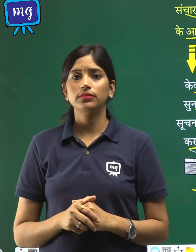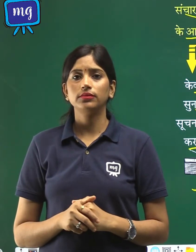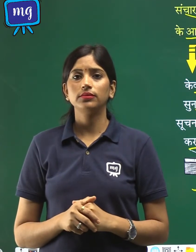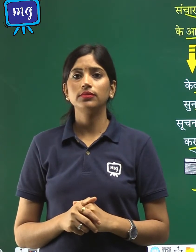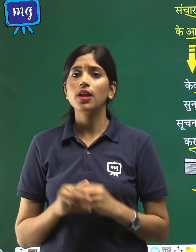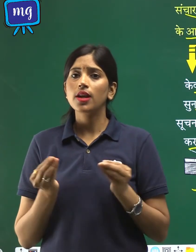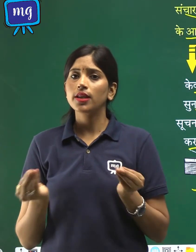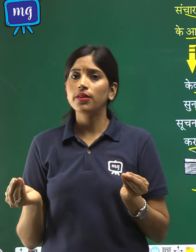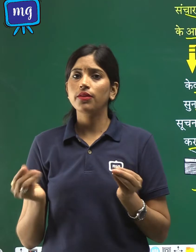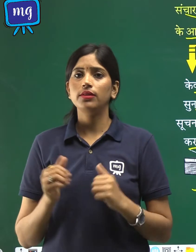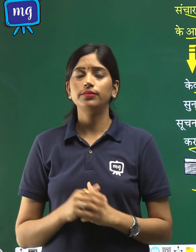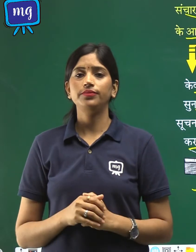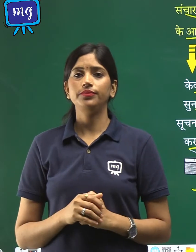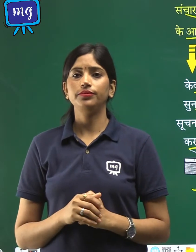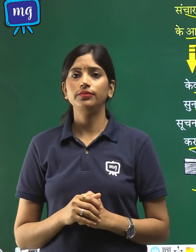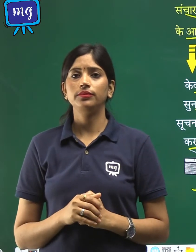केवल